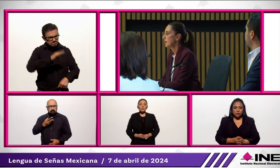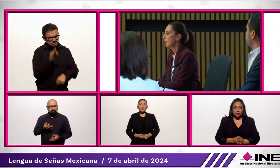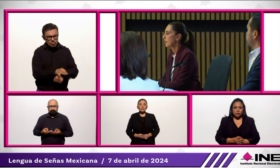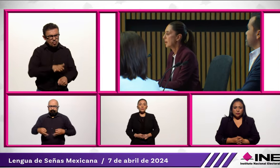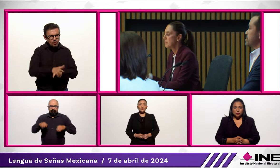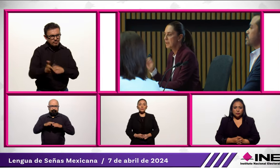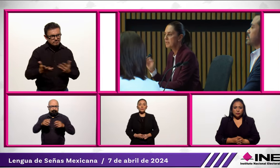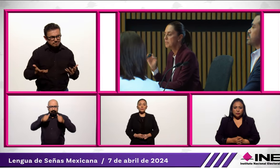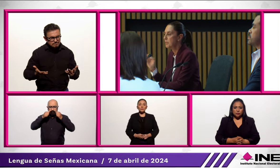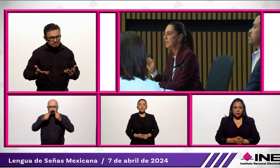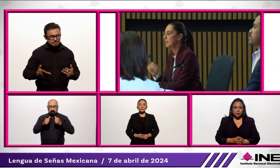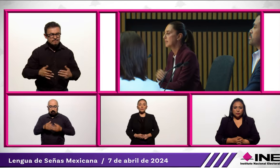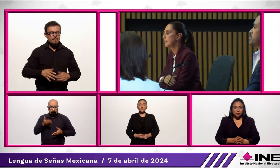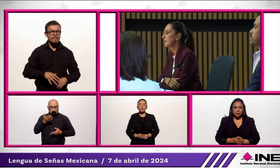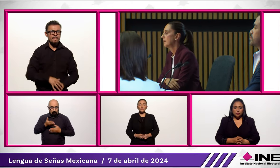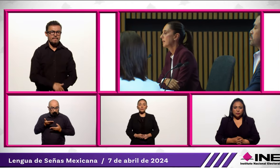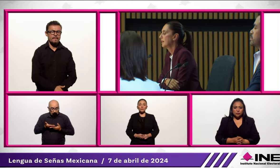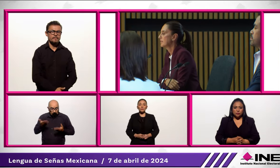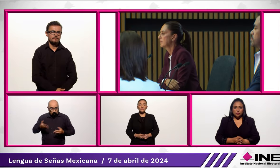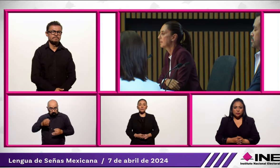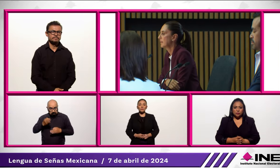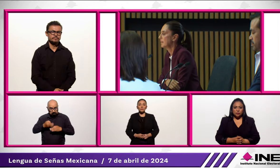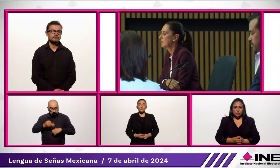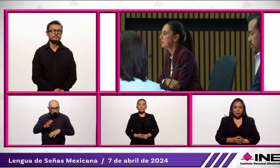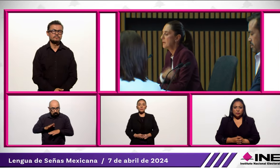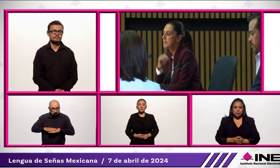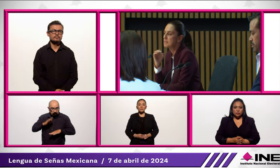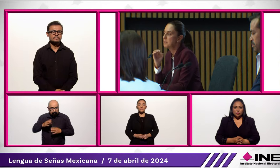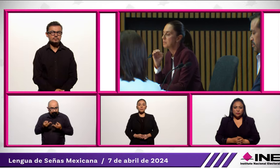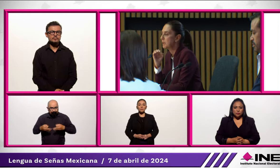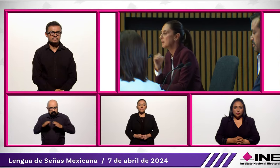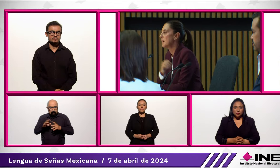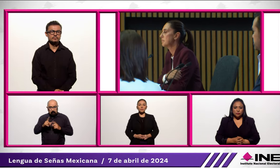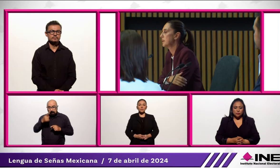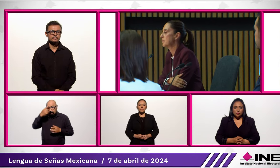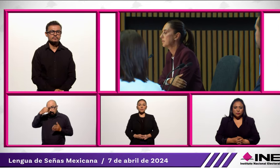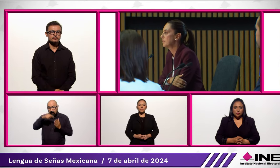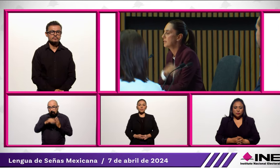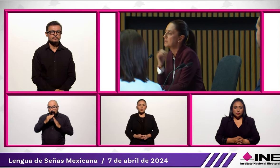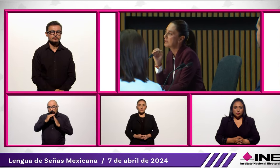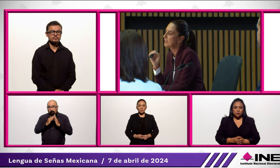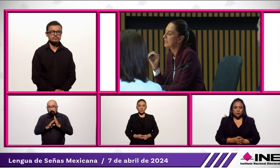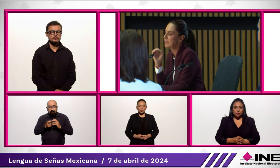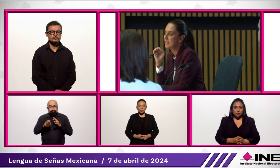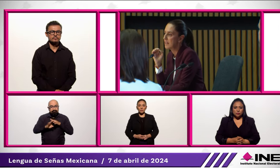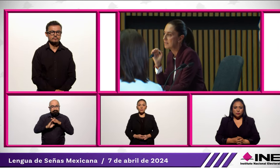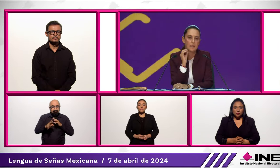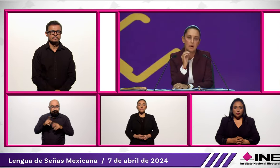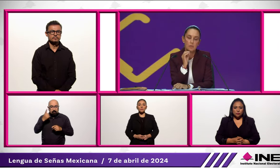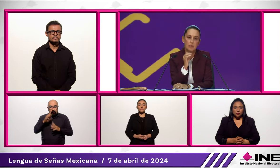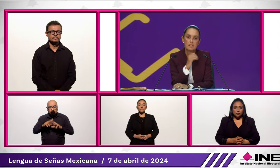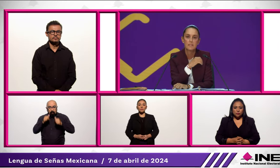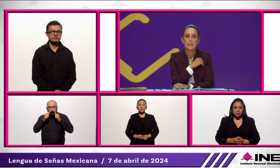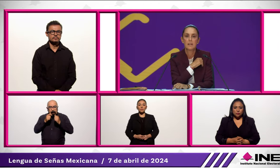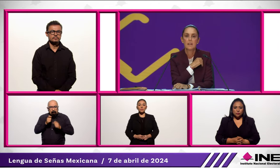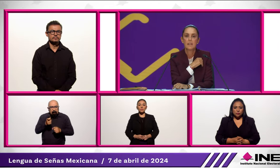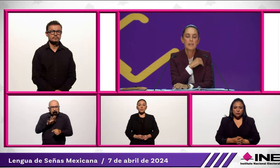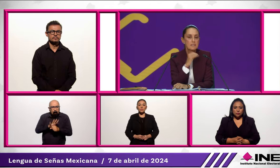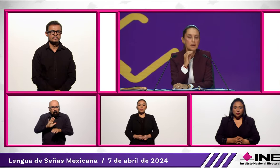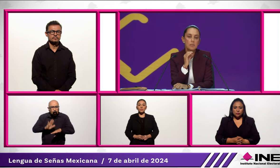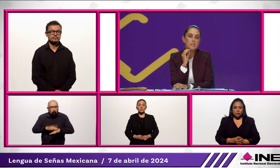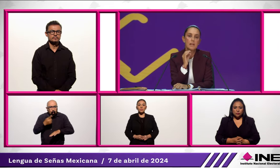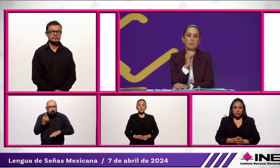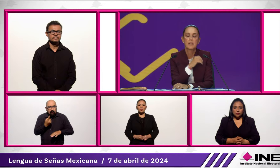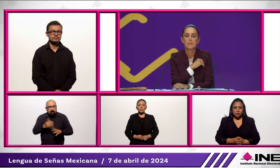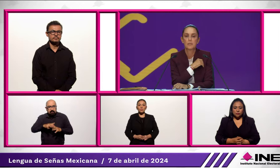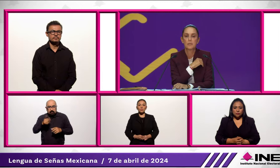atención. Ahora, lo más importante es que no va a disminuir la migración si no se atienden las causas. Y